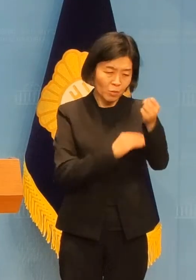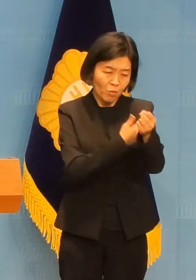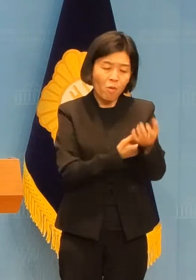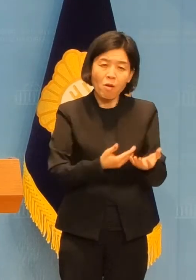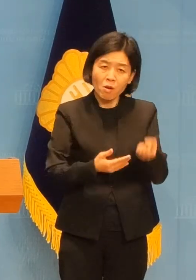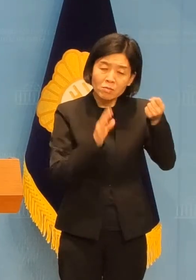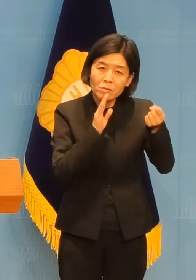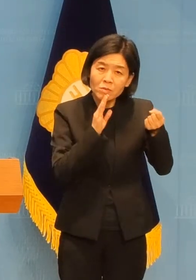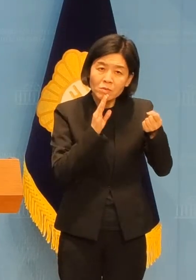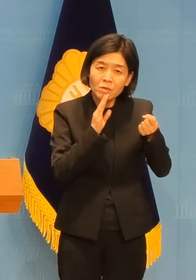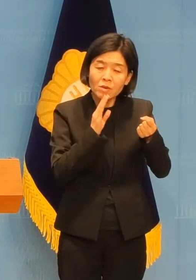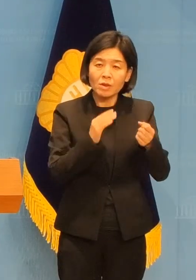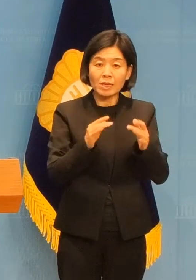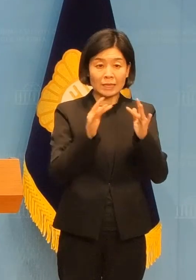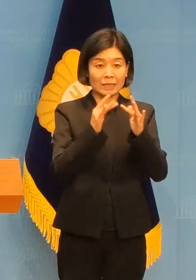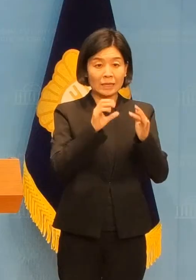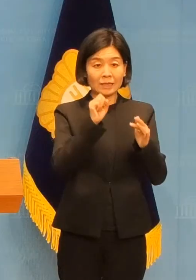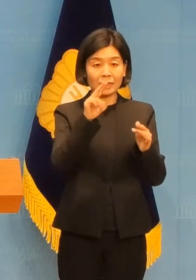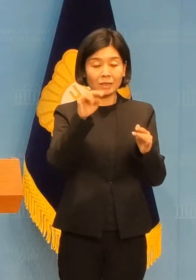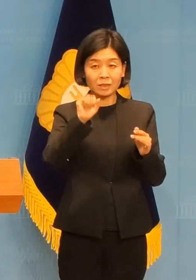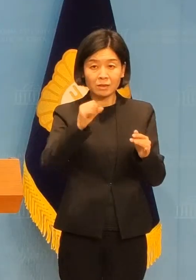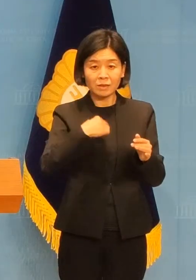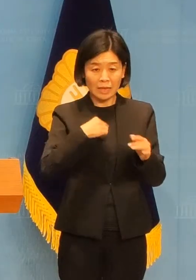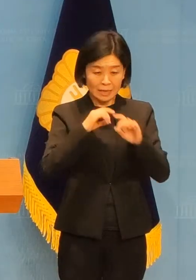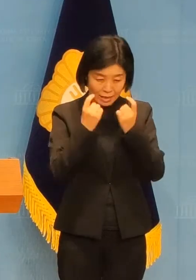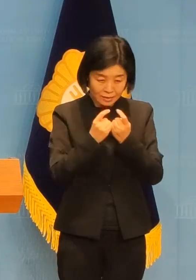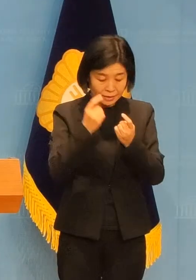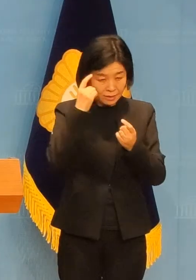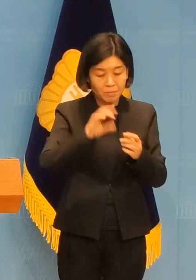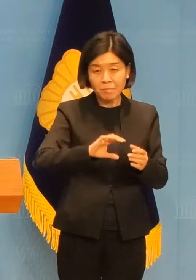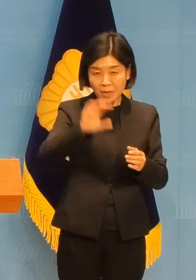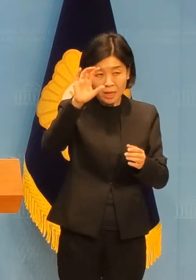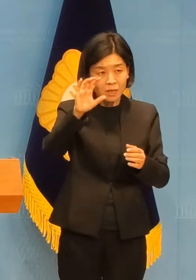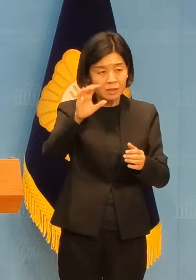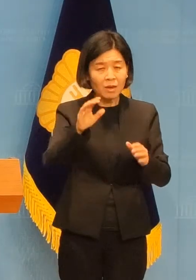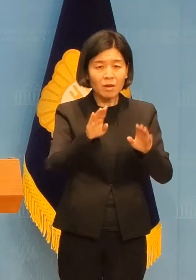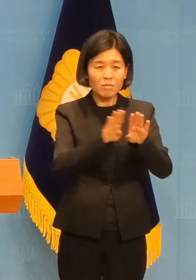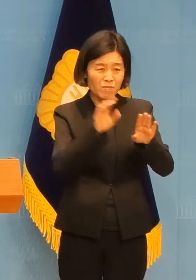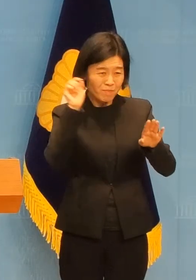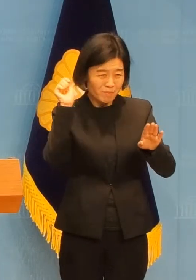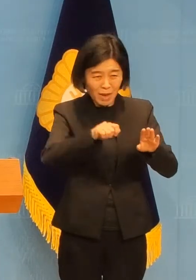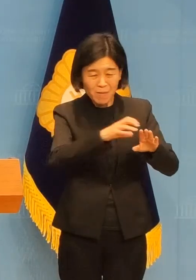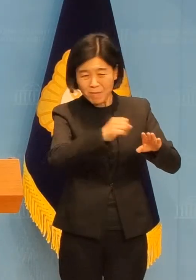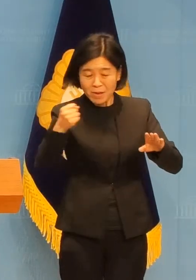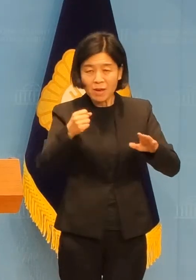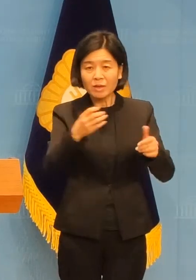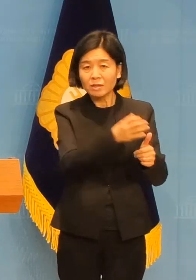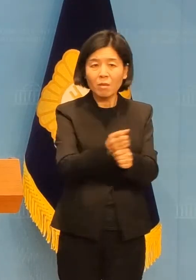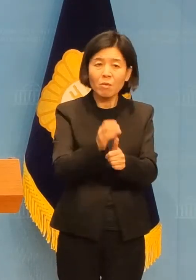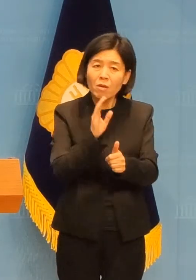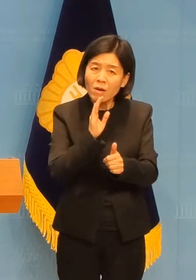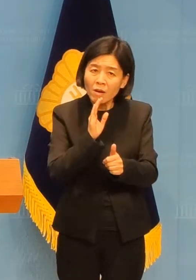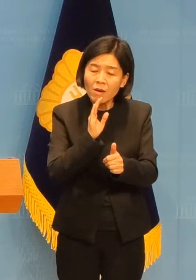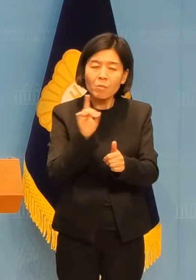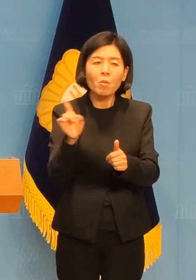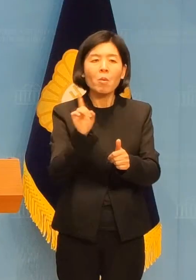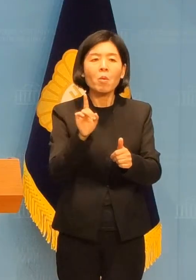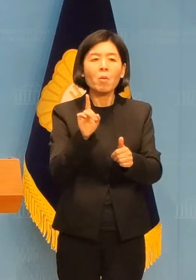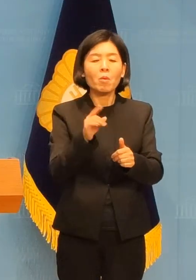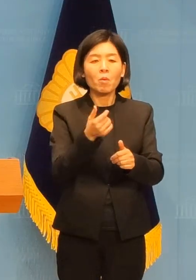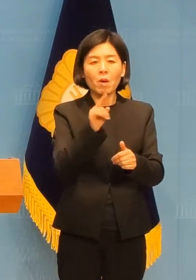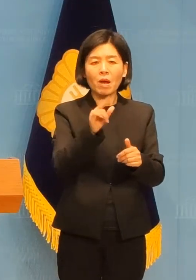부수고 체포하는 게 과연 대한민국입니까? 황교안 전 총리가 주장해온 근거 없는